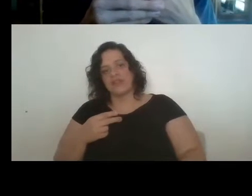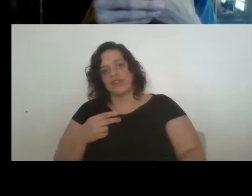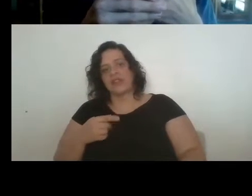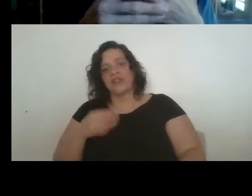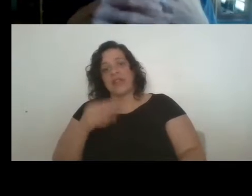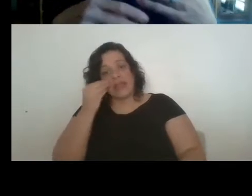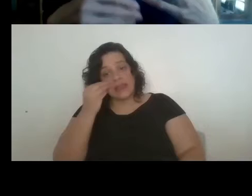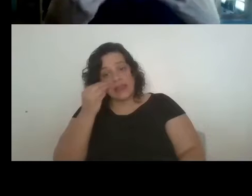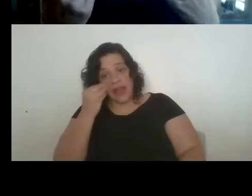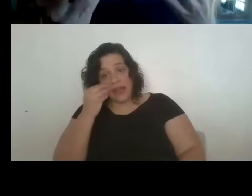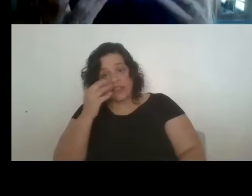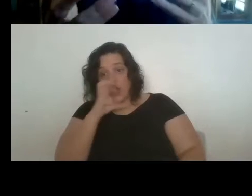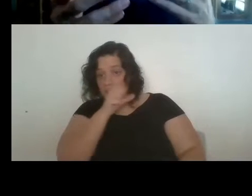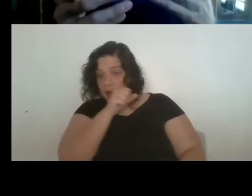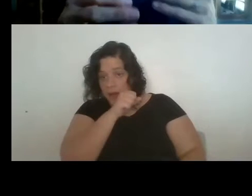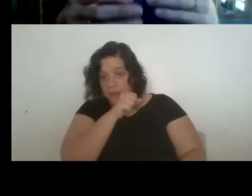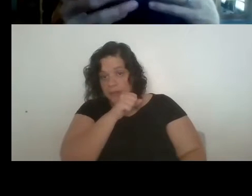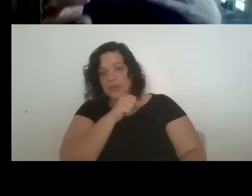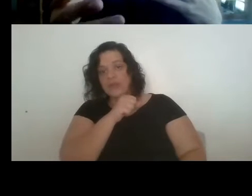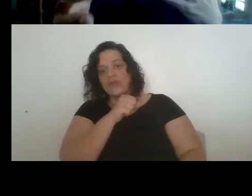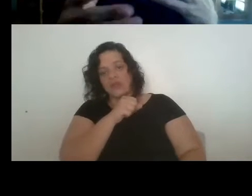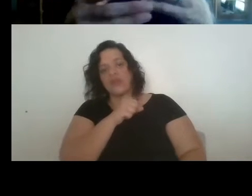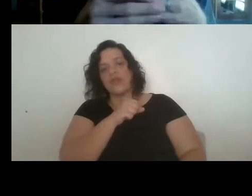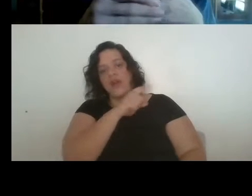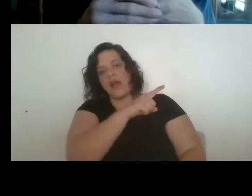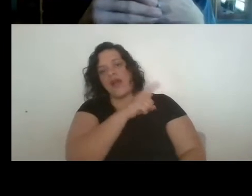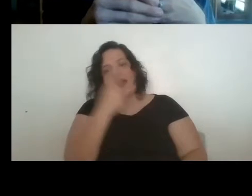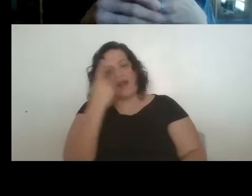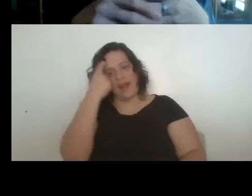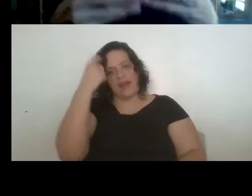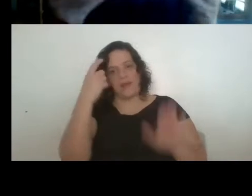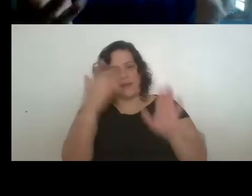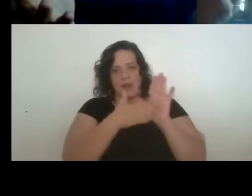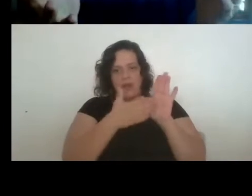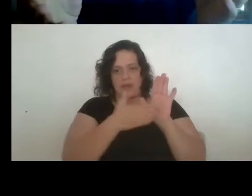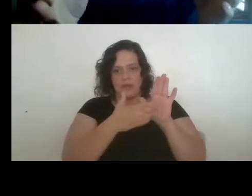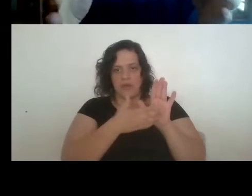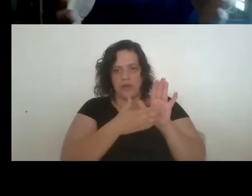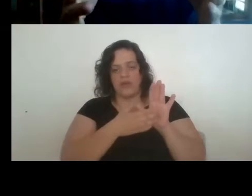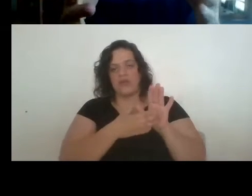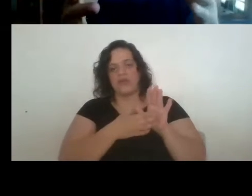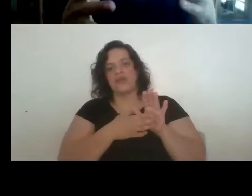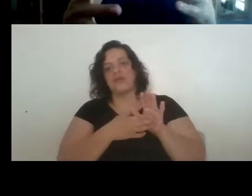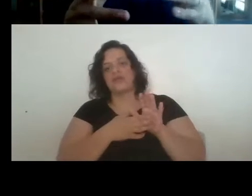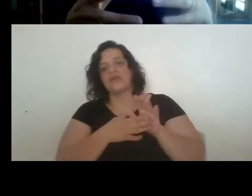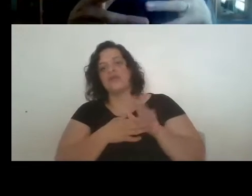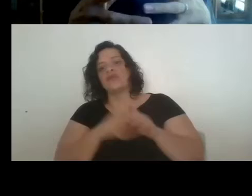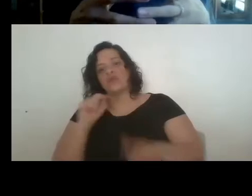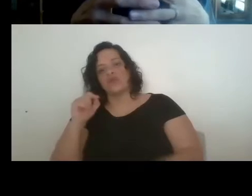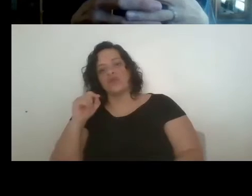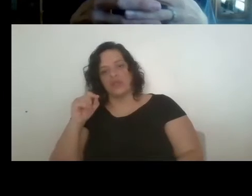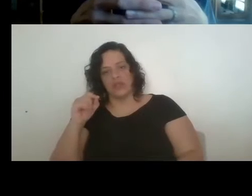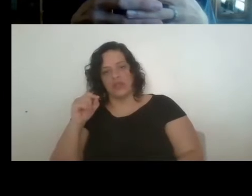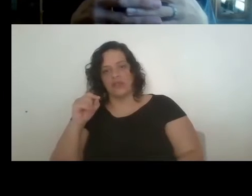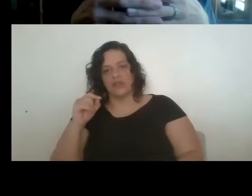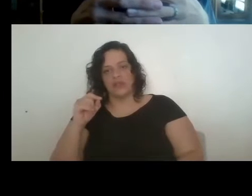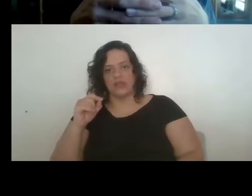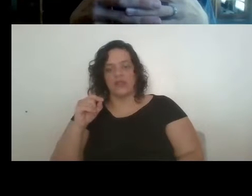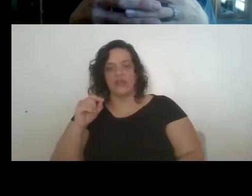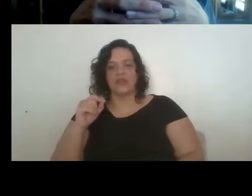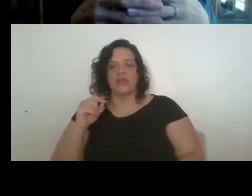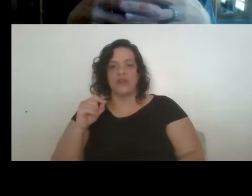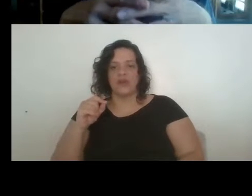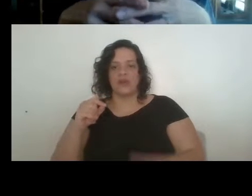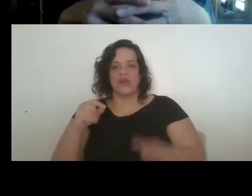pouco mais rápido e para isso ele propõe uma saturação pontual. Então, o que ele sugere é usar um buraco, usar